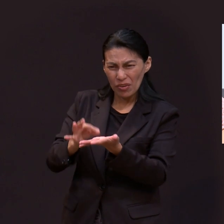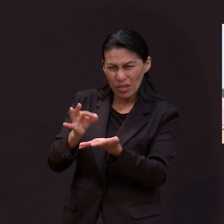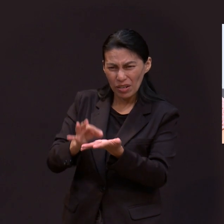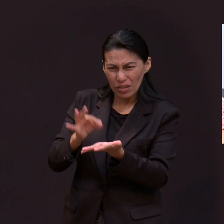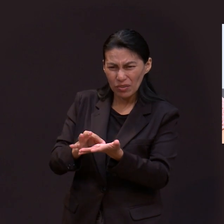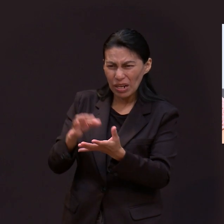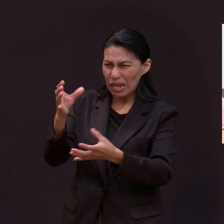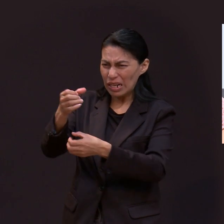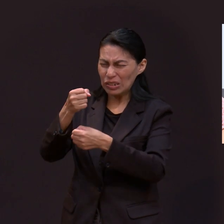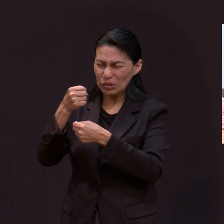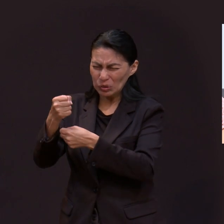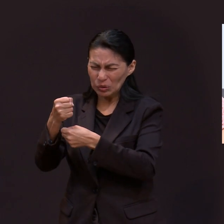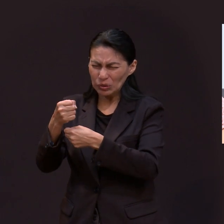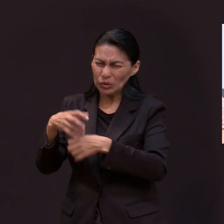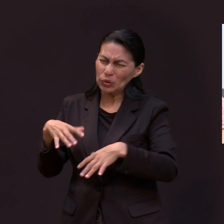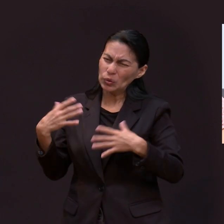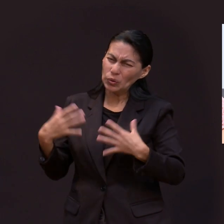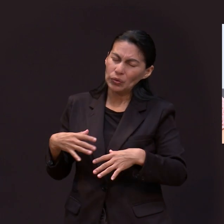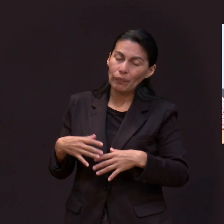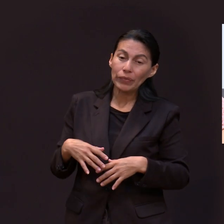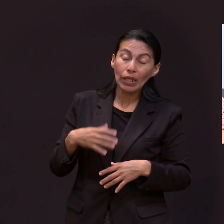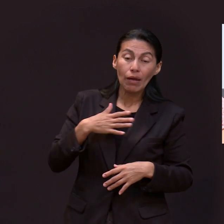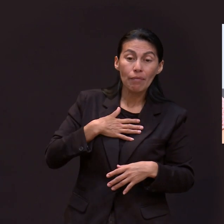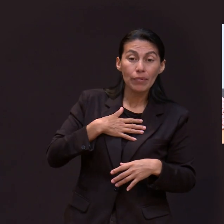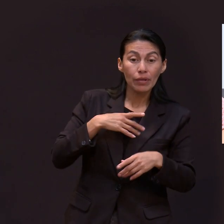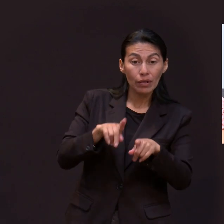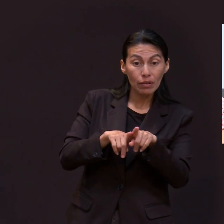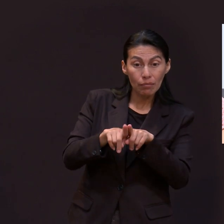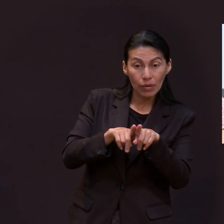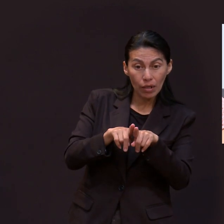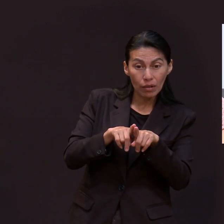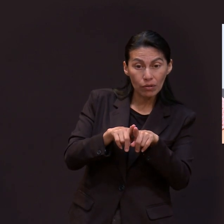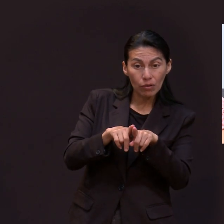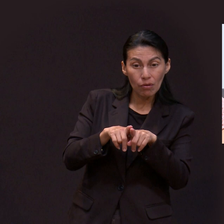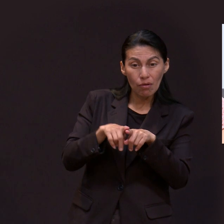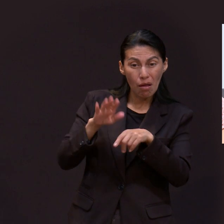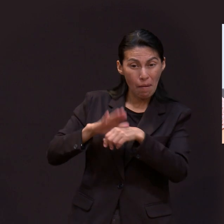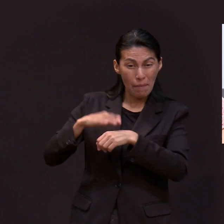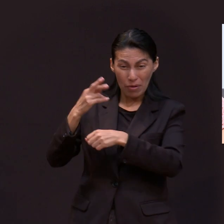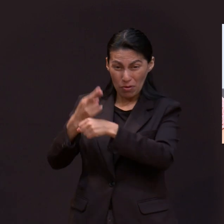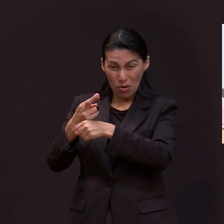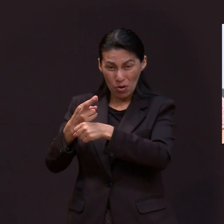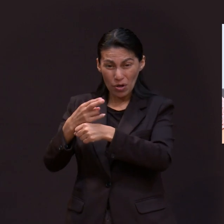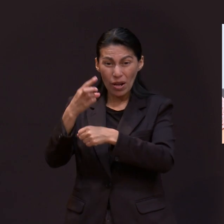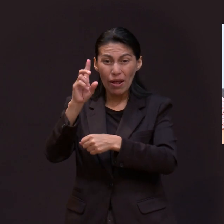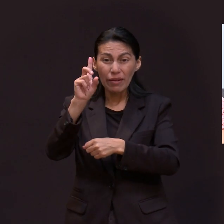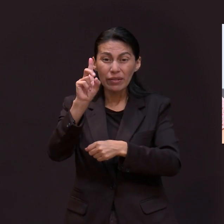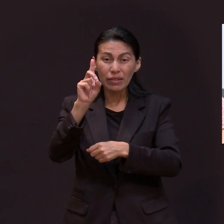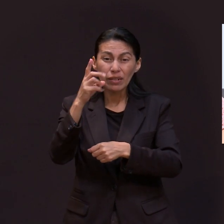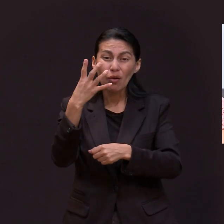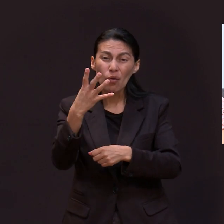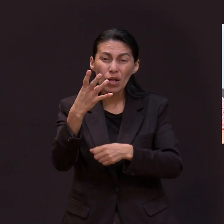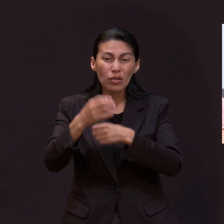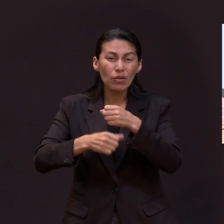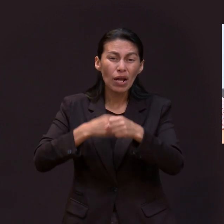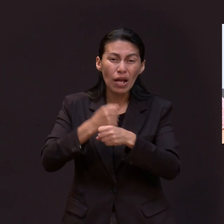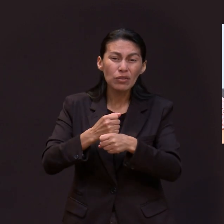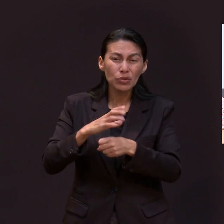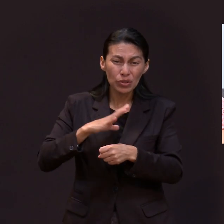y este pues sí tristemente murió mi hermano el mayor 34 años de vida estaba bien joven